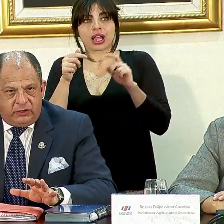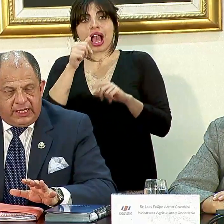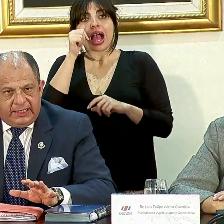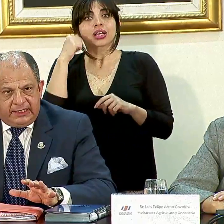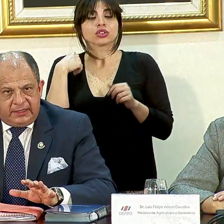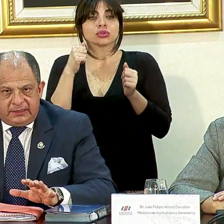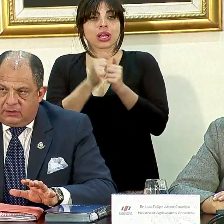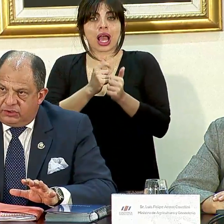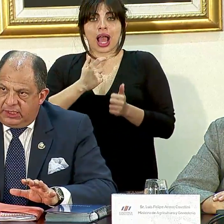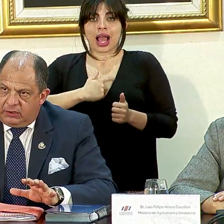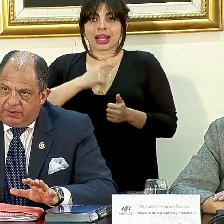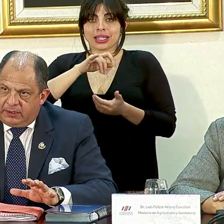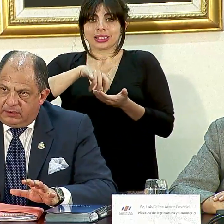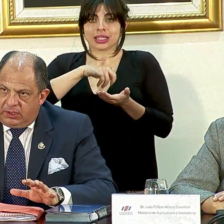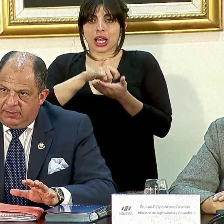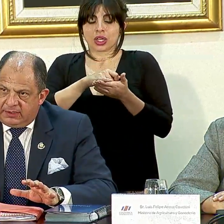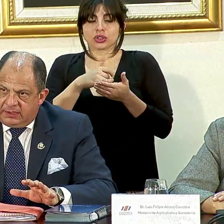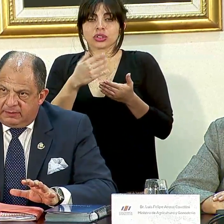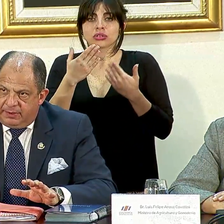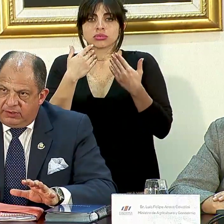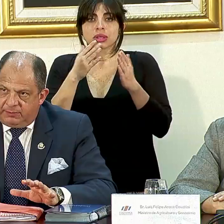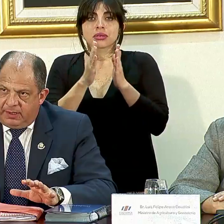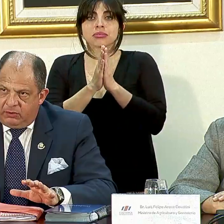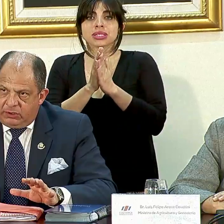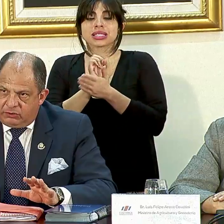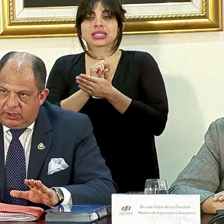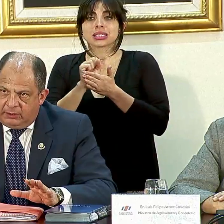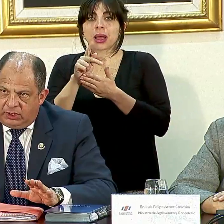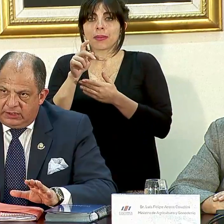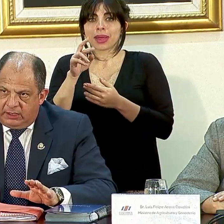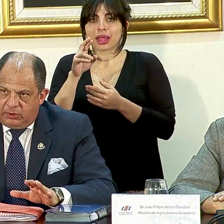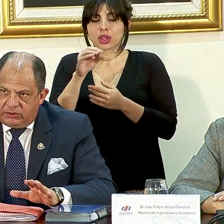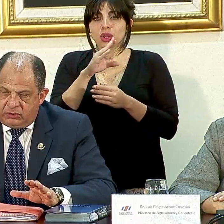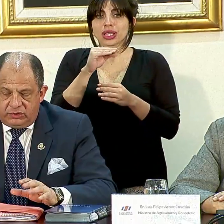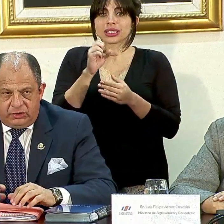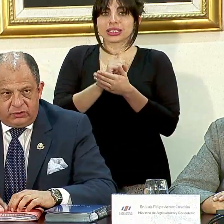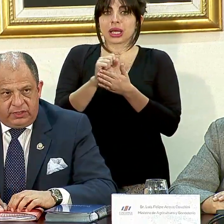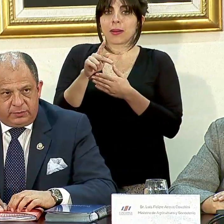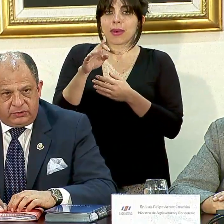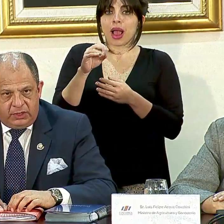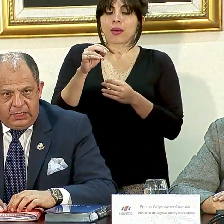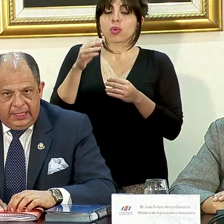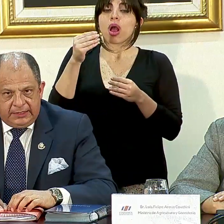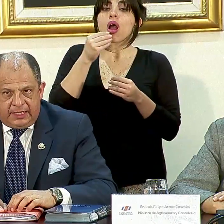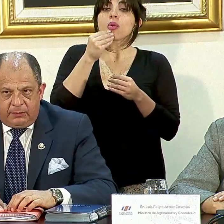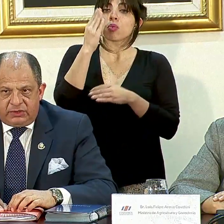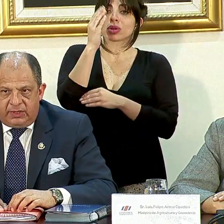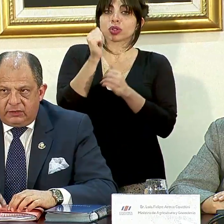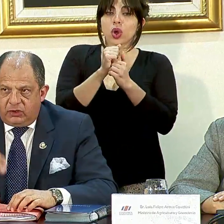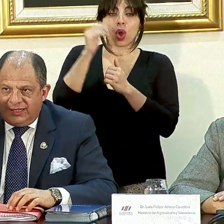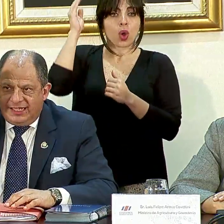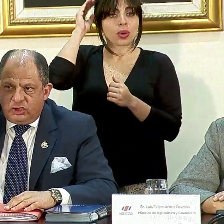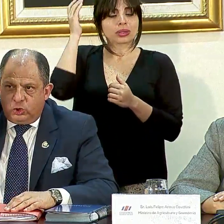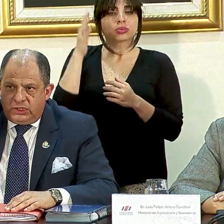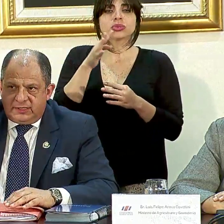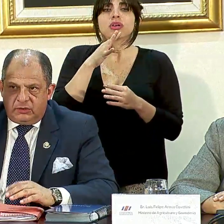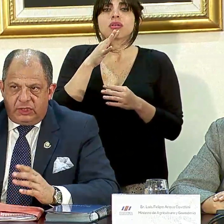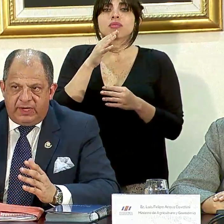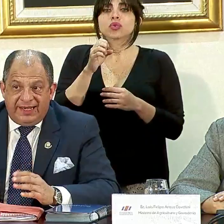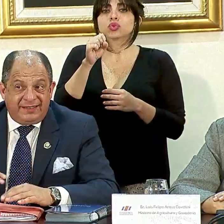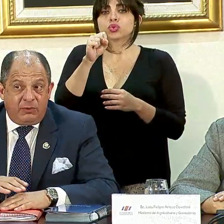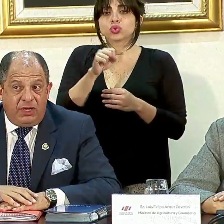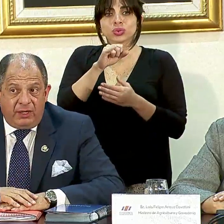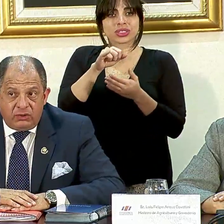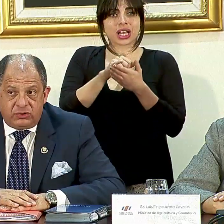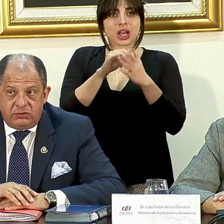estuve con la señora alcaldesa de San José compartiendo la misa de San Pedro y San Pablo, y durante el almuerzo con los señores obispos estábamos hablando del sur de San José.